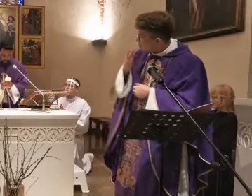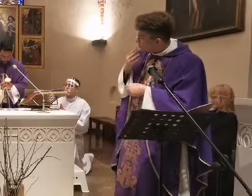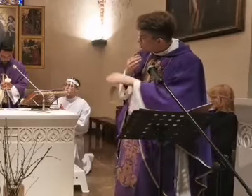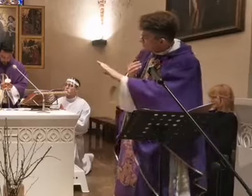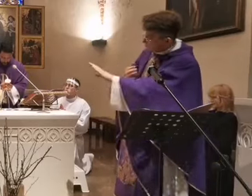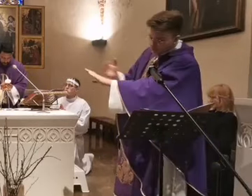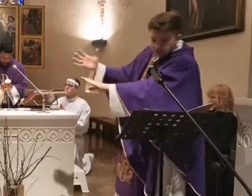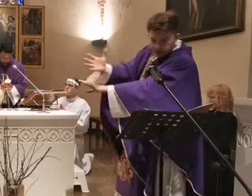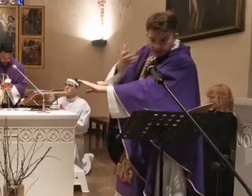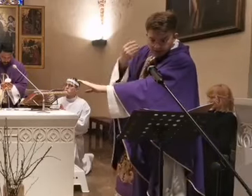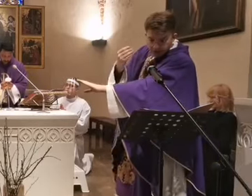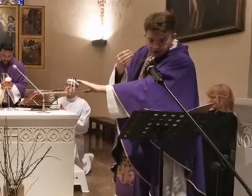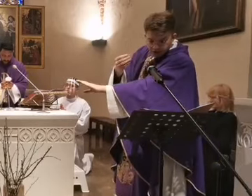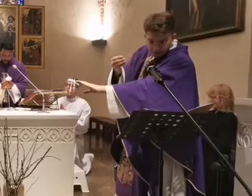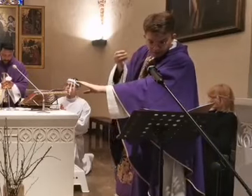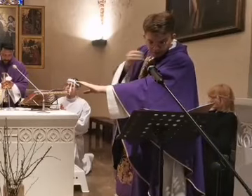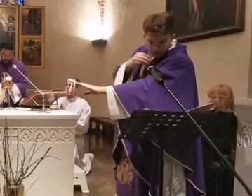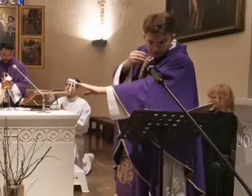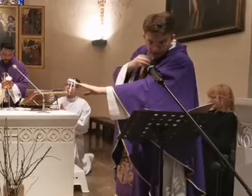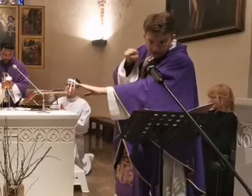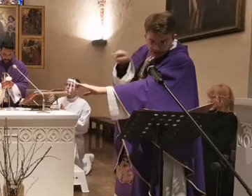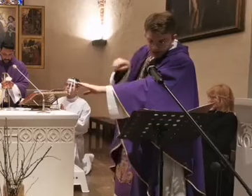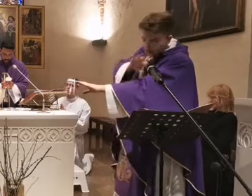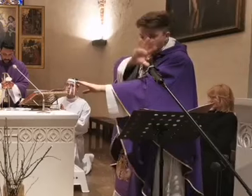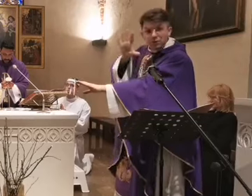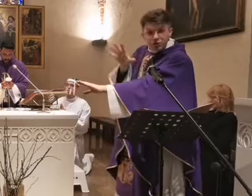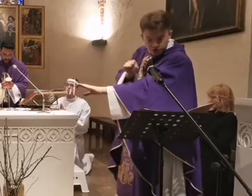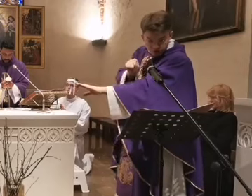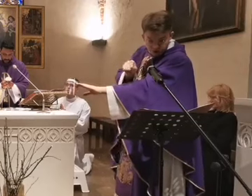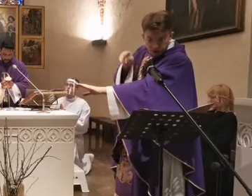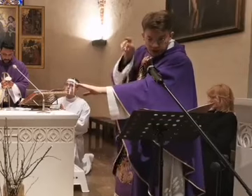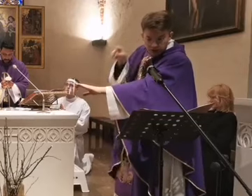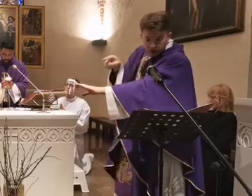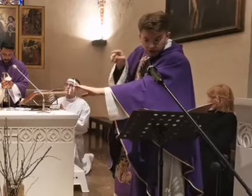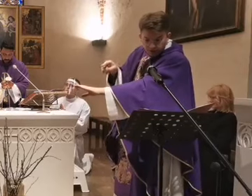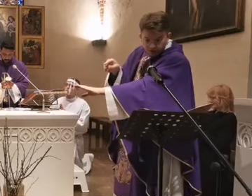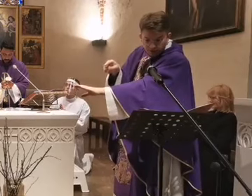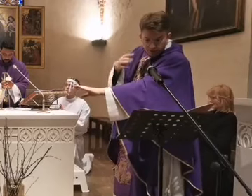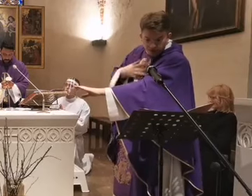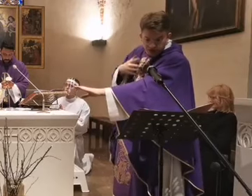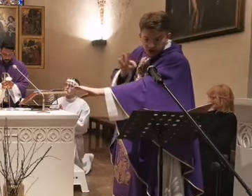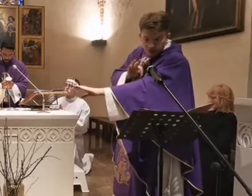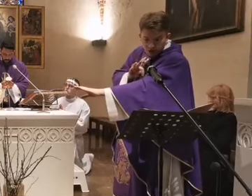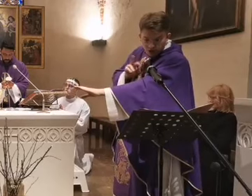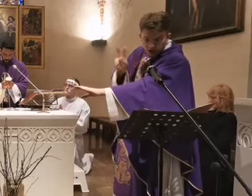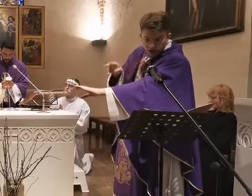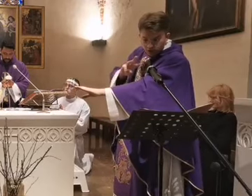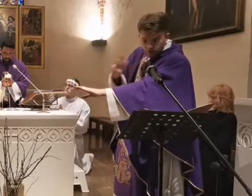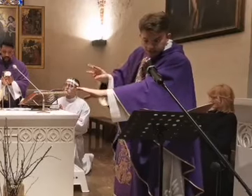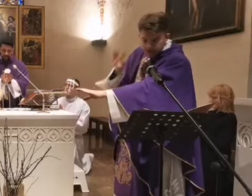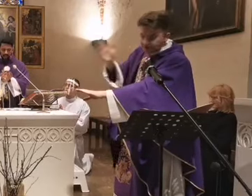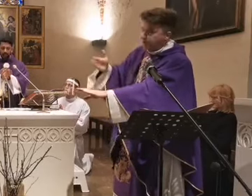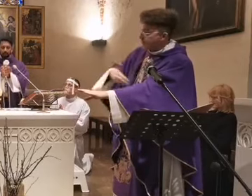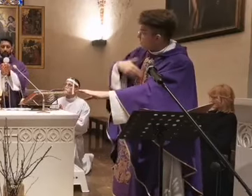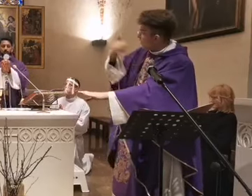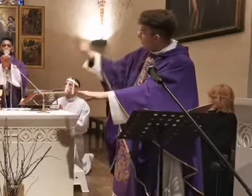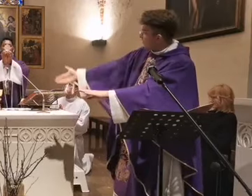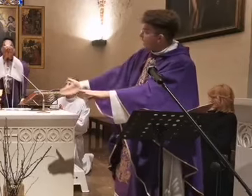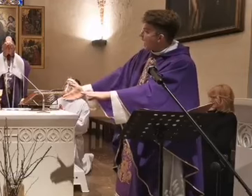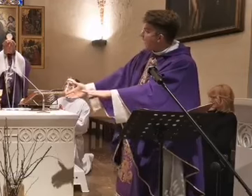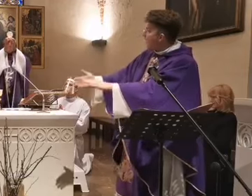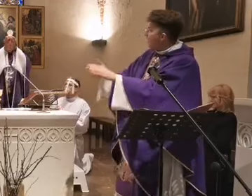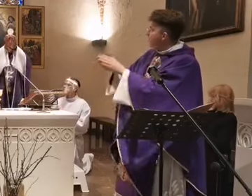Spirito Santo, la Spirito e Maria Cesnego wszyscy. To jest Boże ciało moje, które zaraz